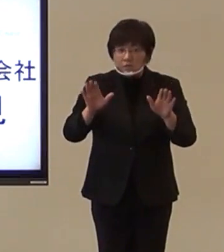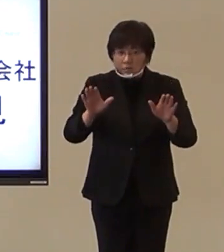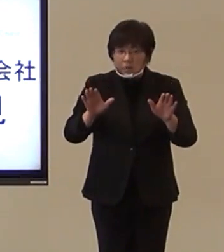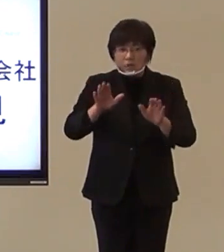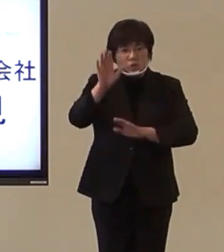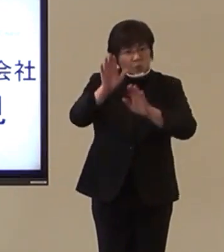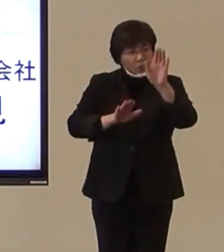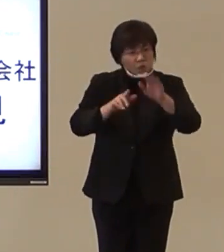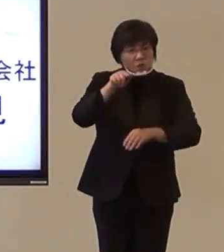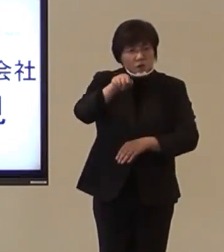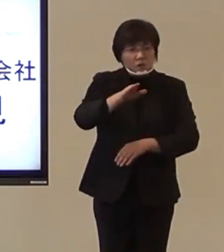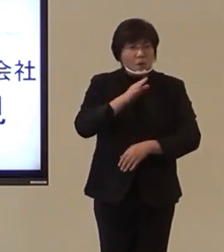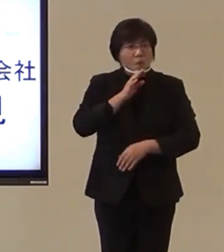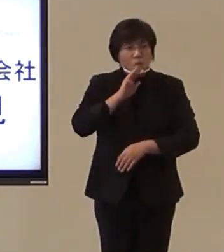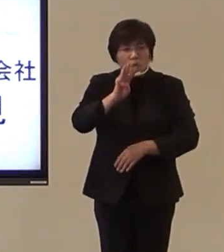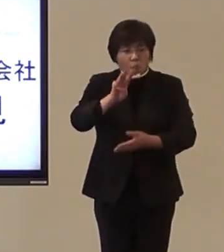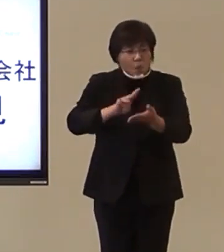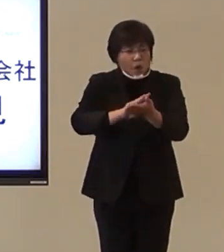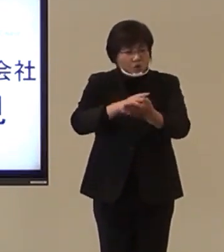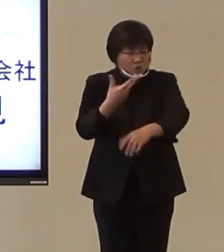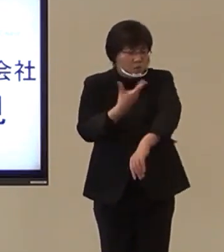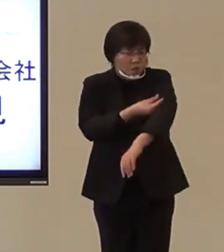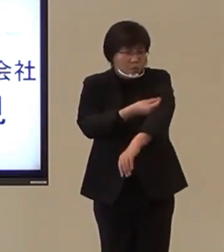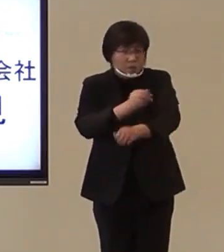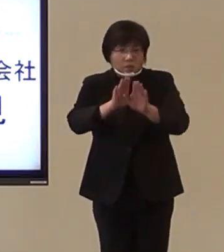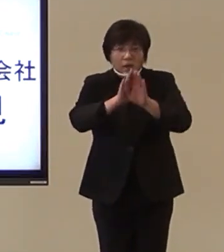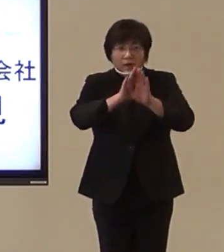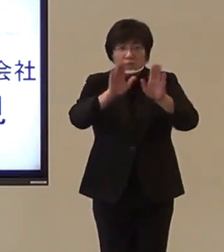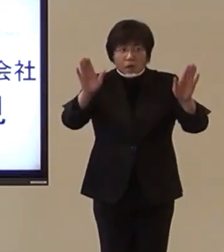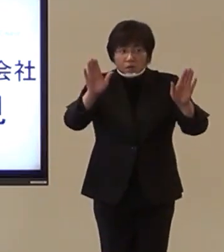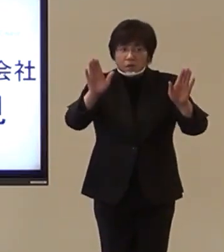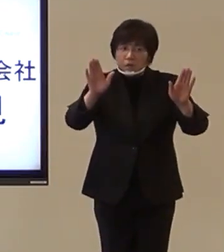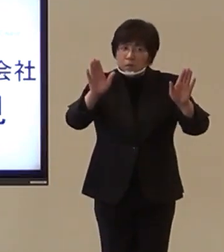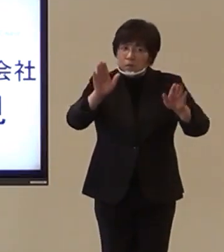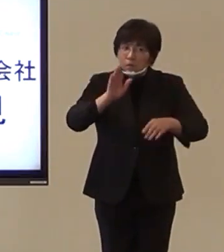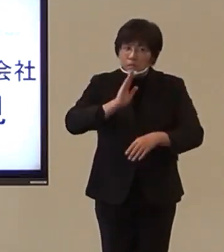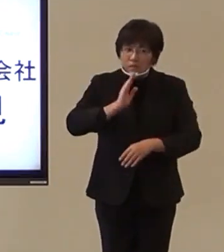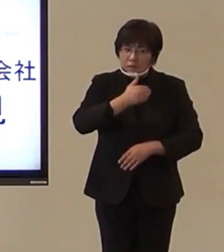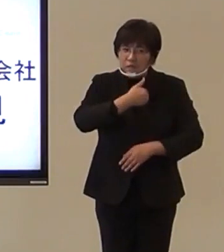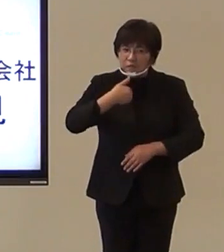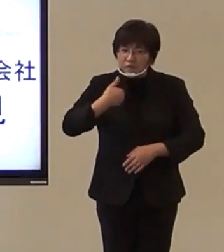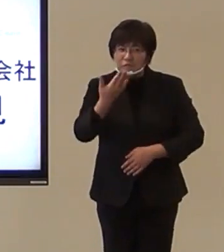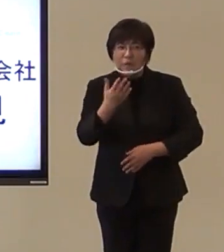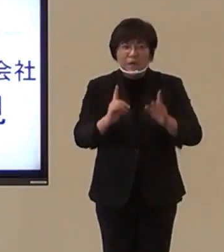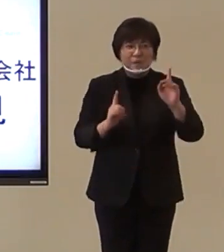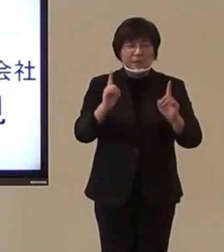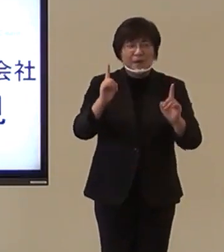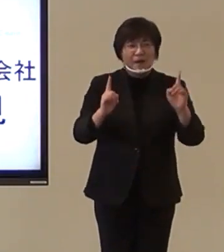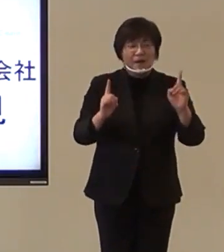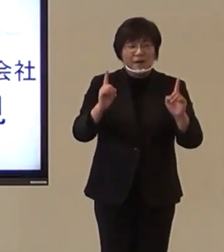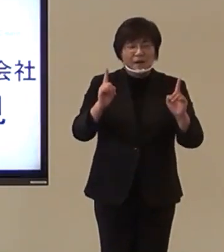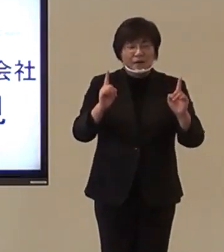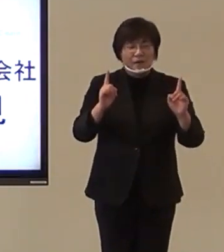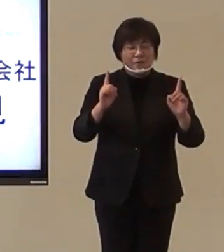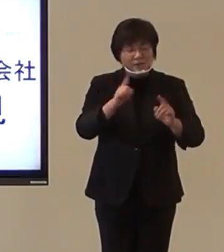本当にワクチン接種が始まった時にできるんだろうか、まあ、これが私の一番の懸念事項であり